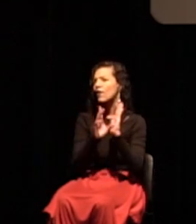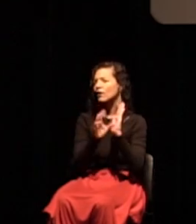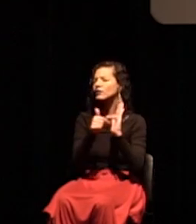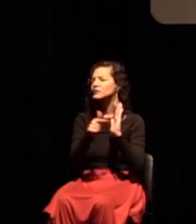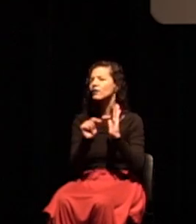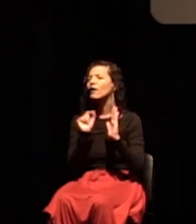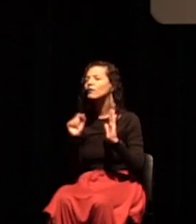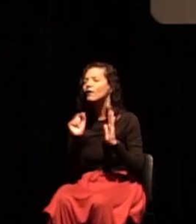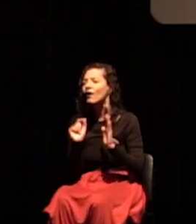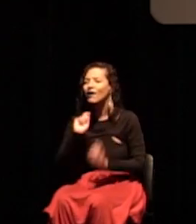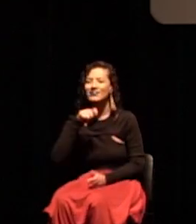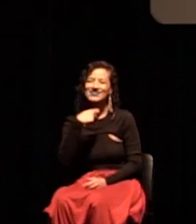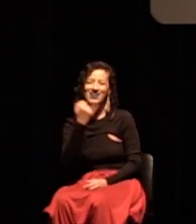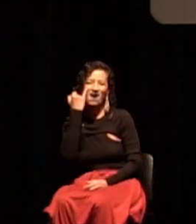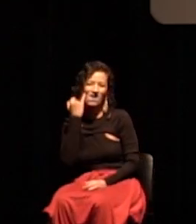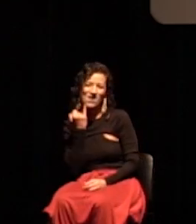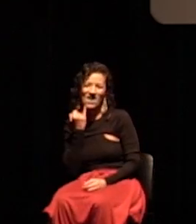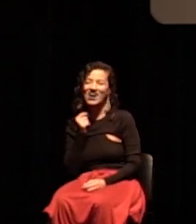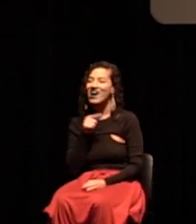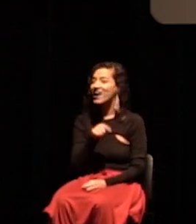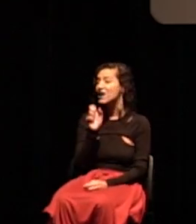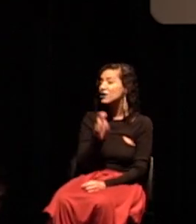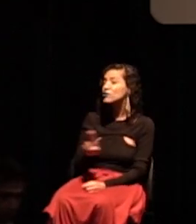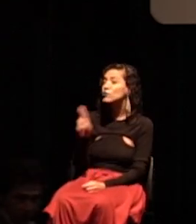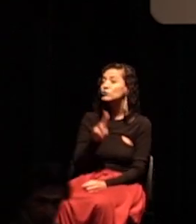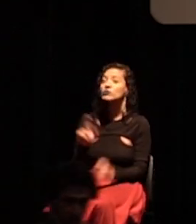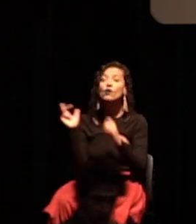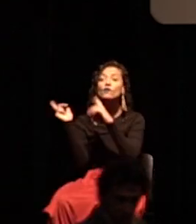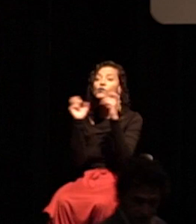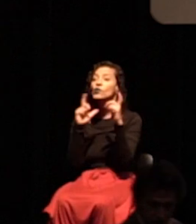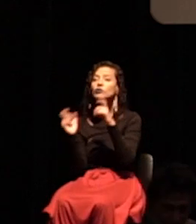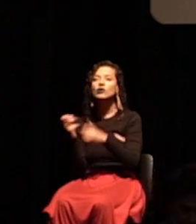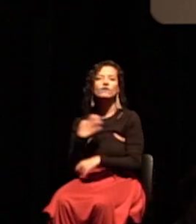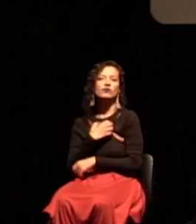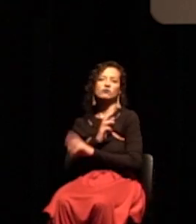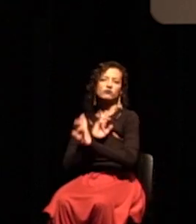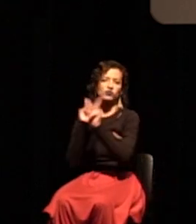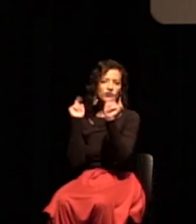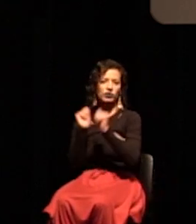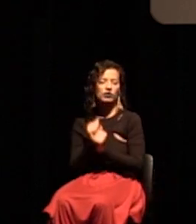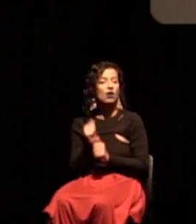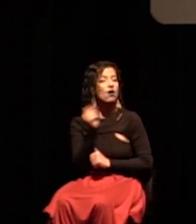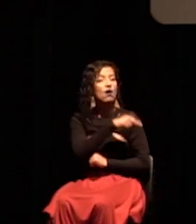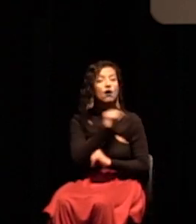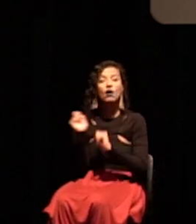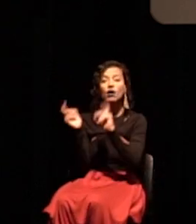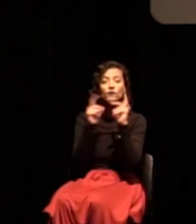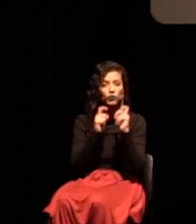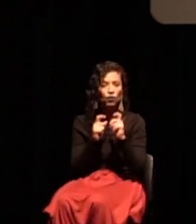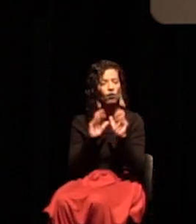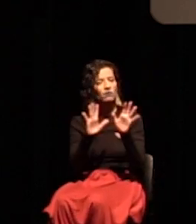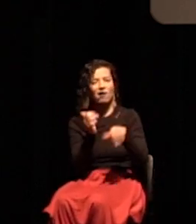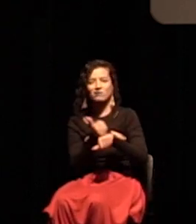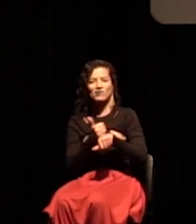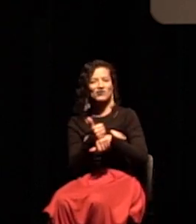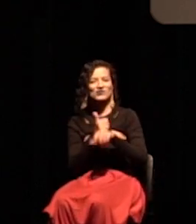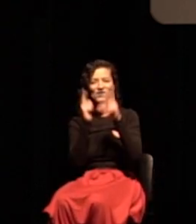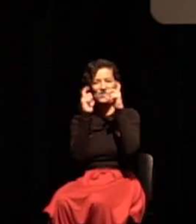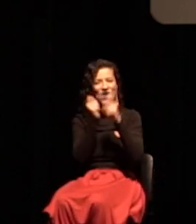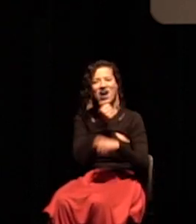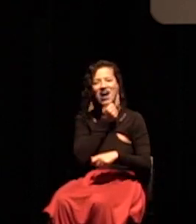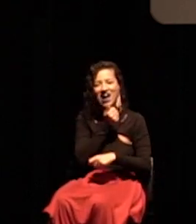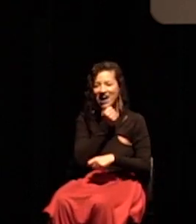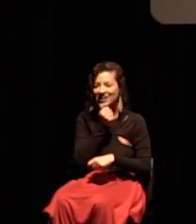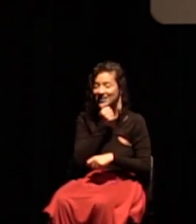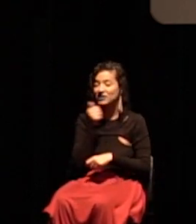fotografia de uma forma diferente. Ela vai ser fotógrafa sem ser fotógrafa, ela